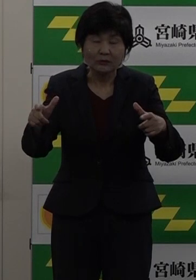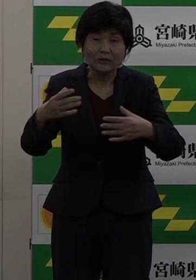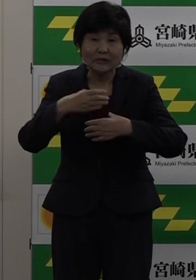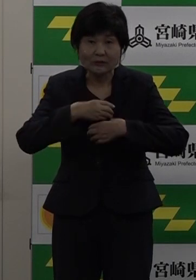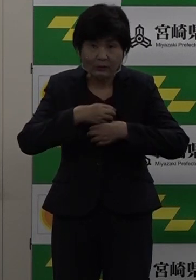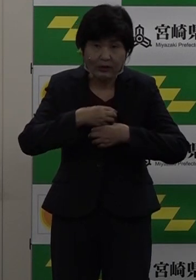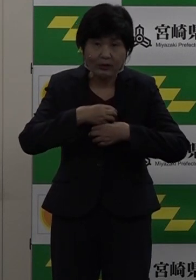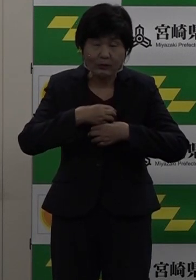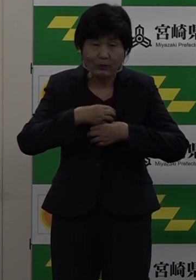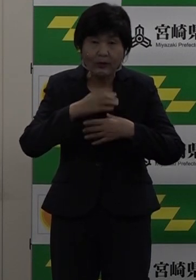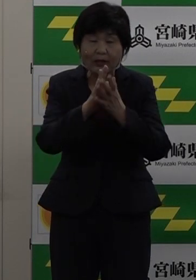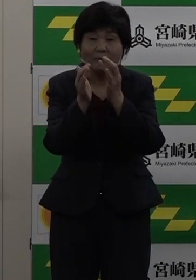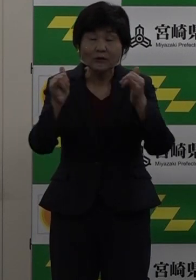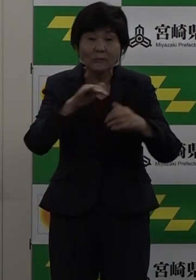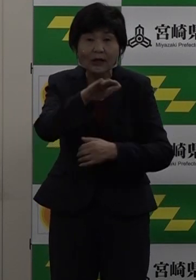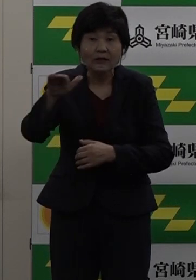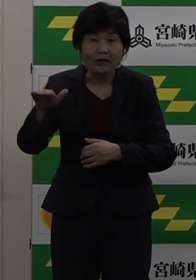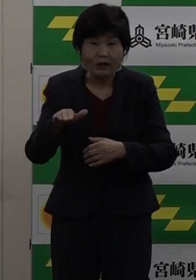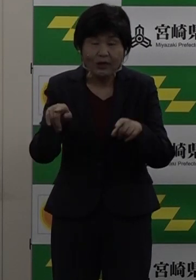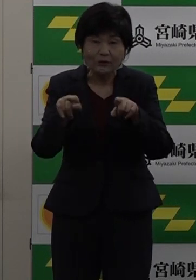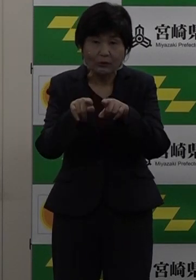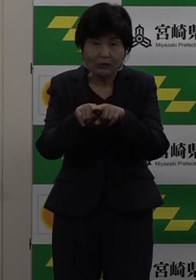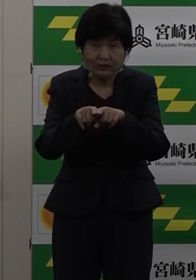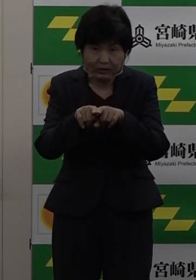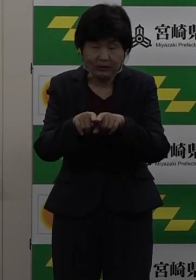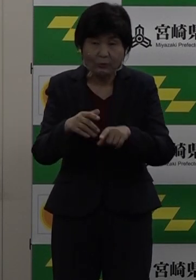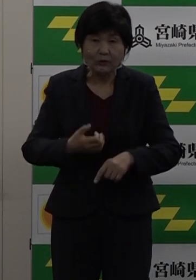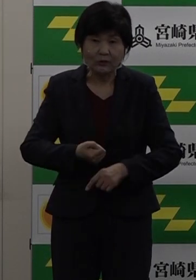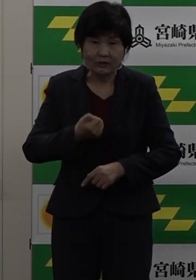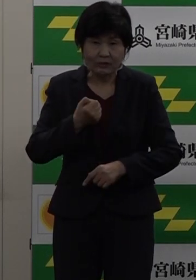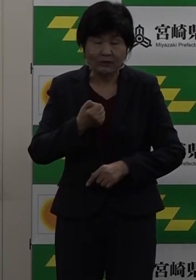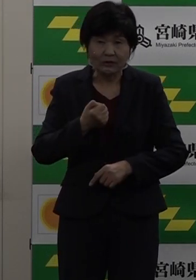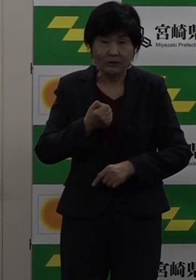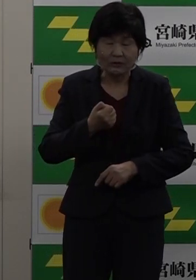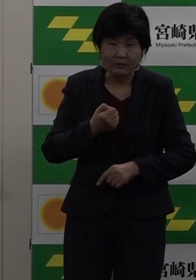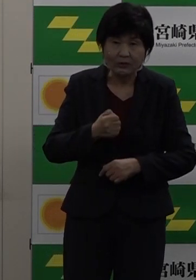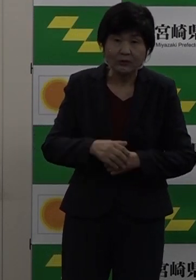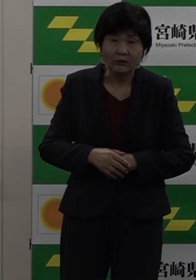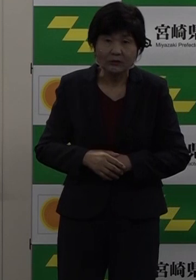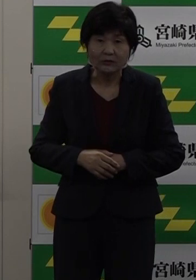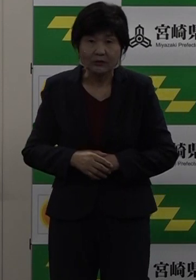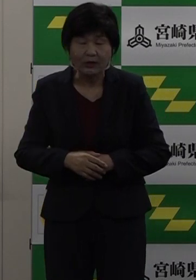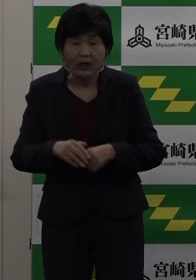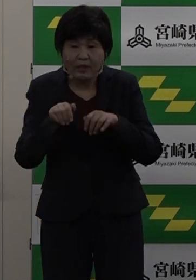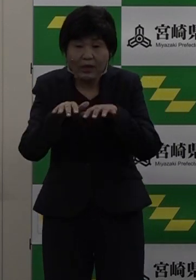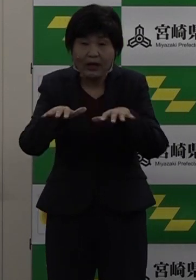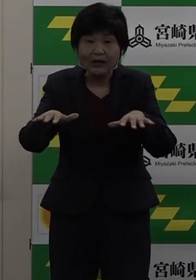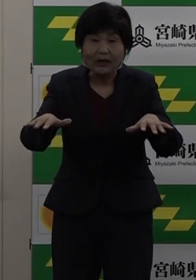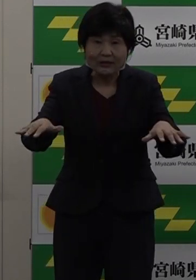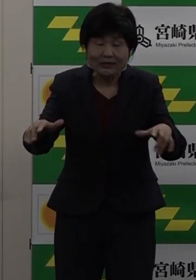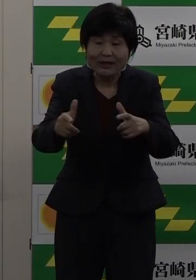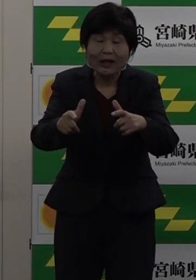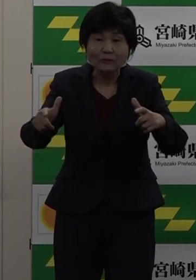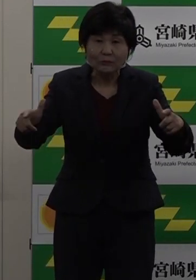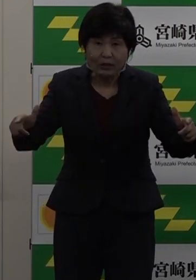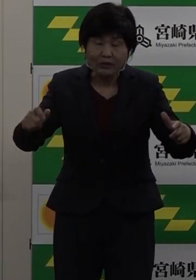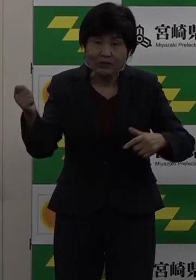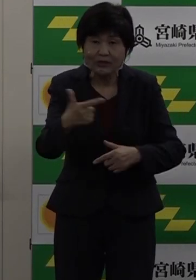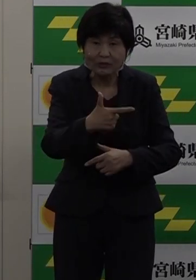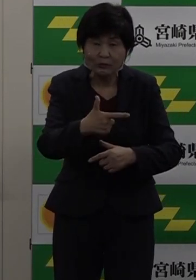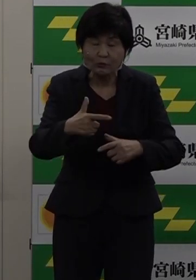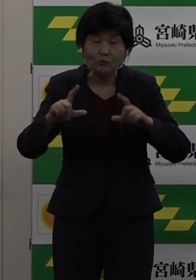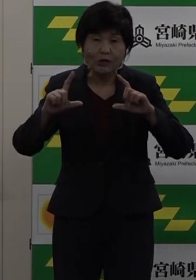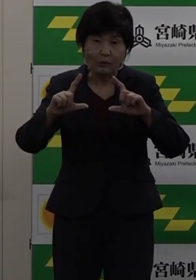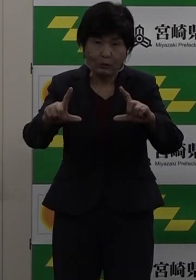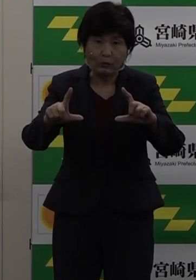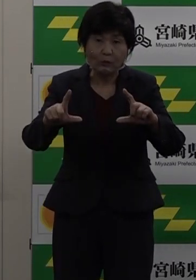様に共有をしていただくための感染拡大緊急警報ということであります。同じ名前であっても意味合いが違うということ